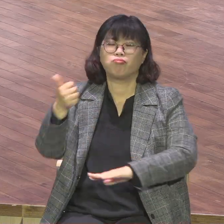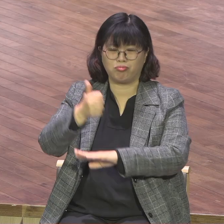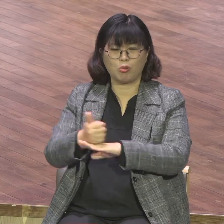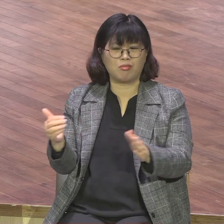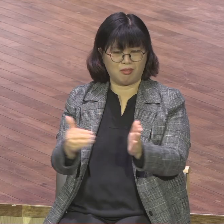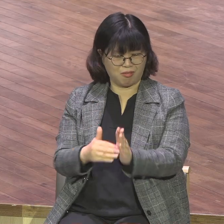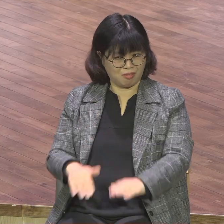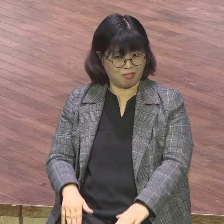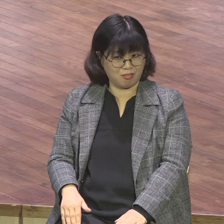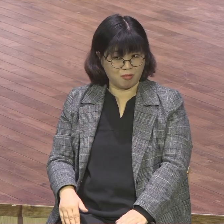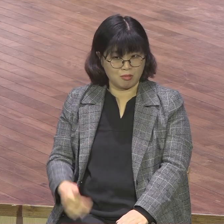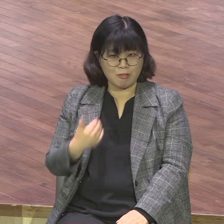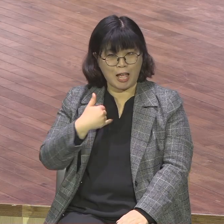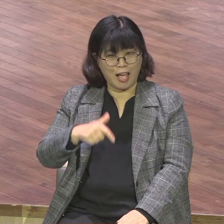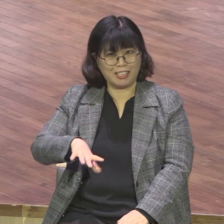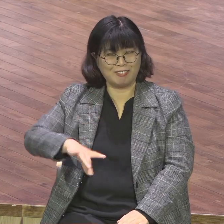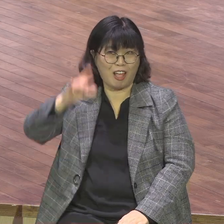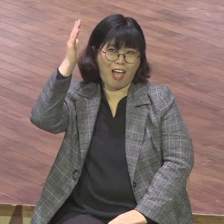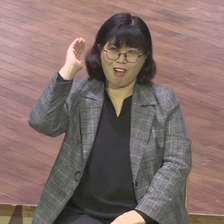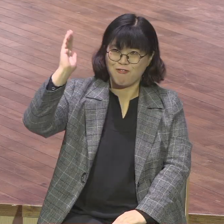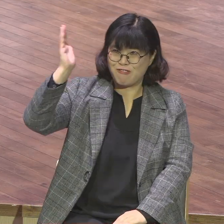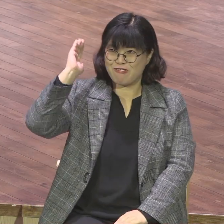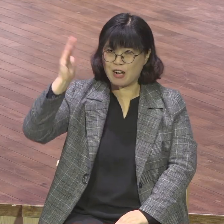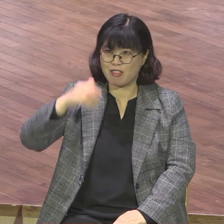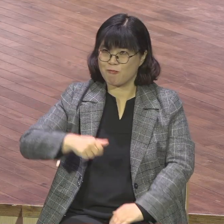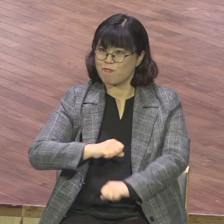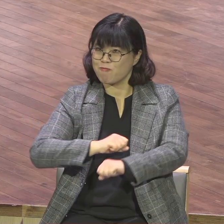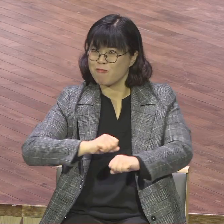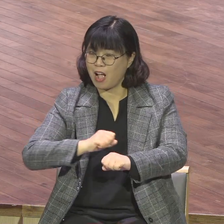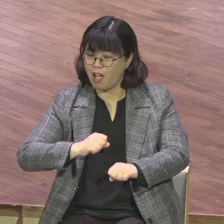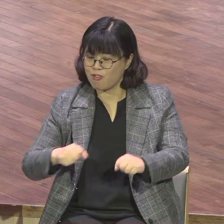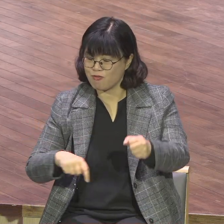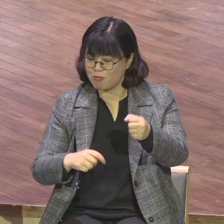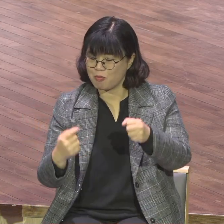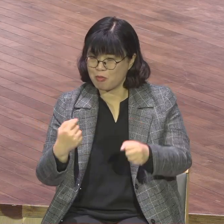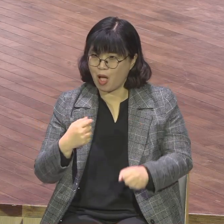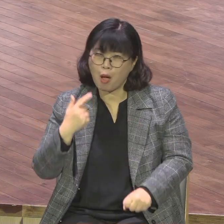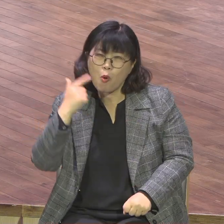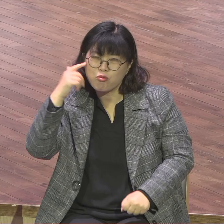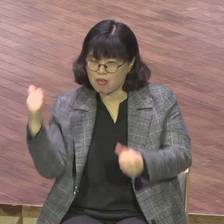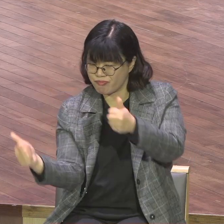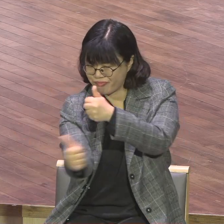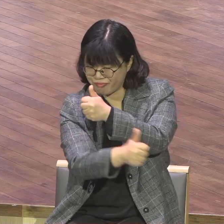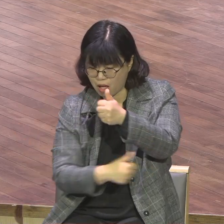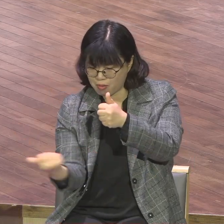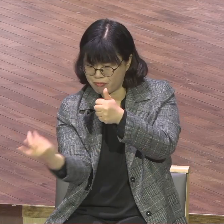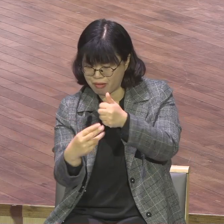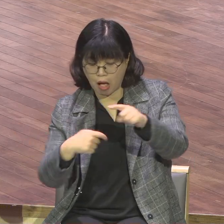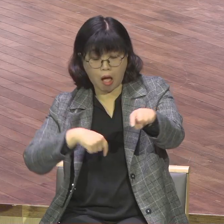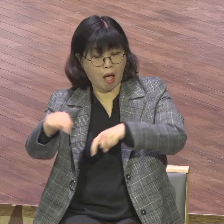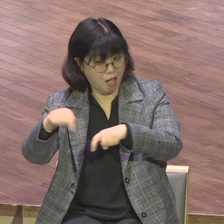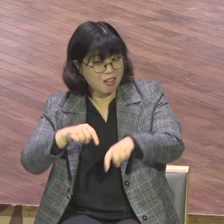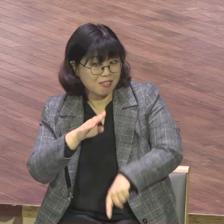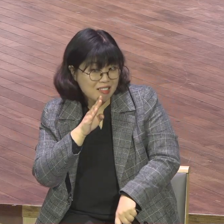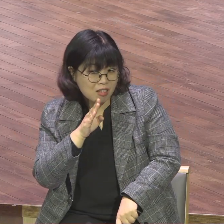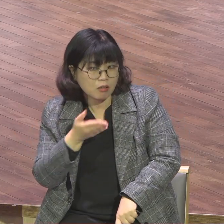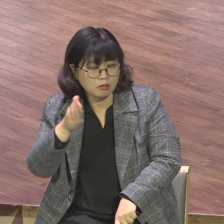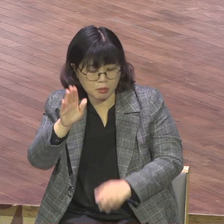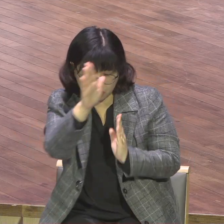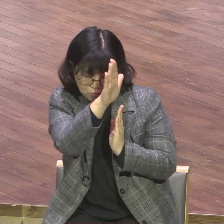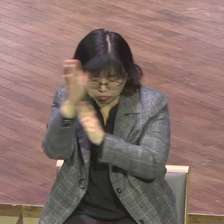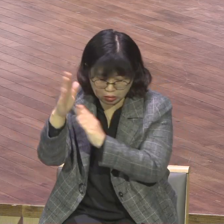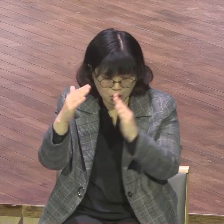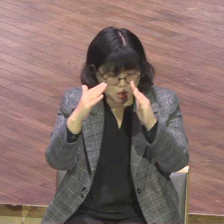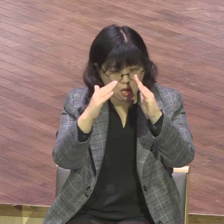모든 거죠. 집에 들어가면 종이 돼야 돼. 성공한 사람들은 그래요. 집에 들어가면 막 설거지도 하고 막 집에 전부 어떻게 하든지 간에